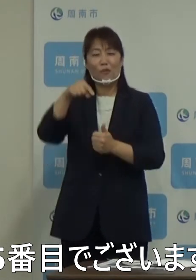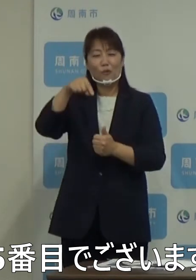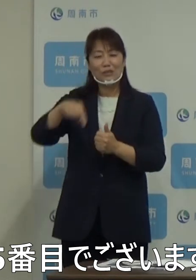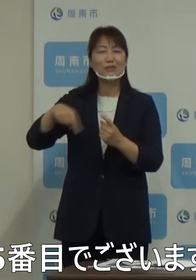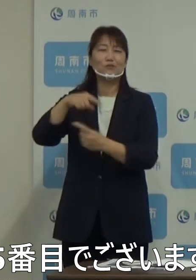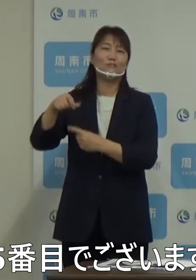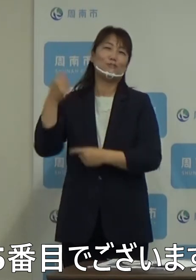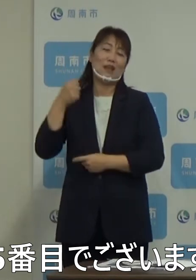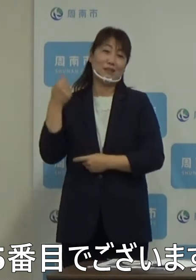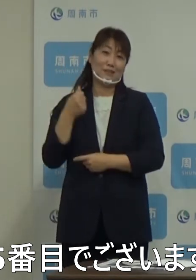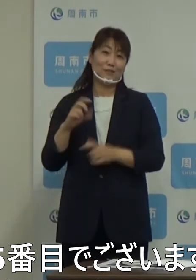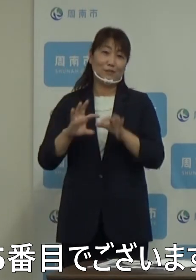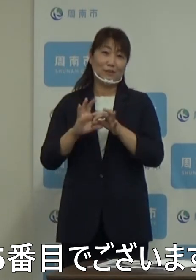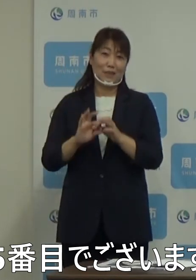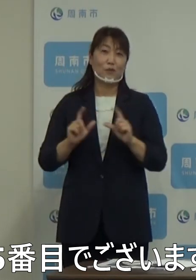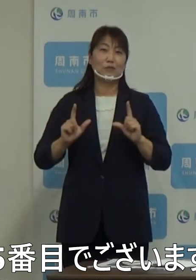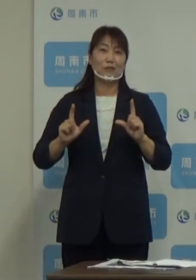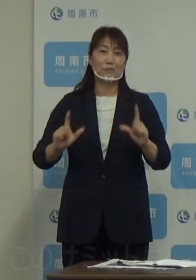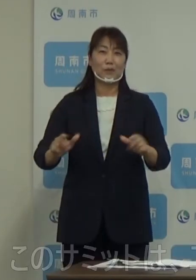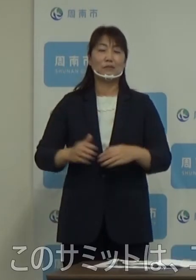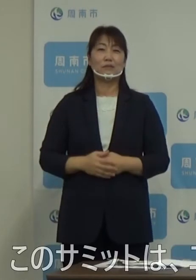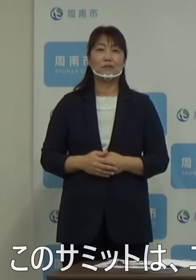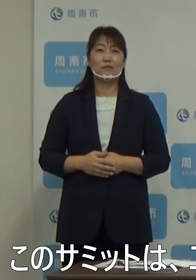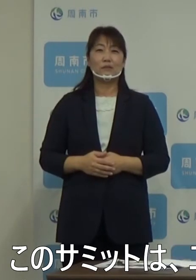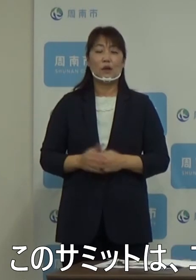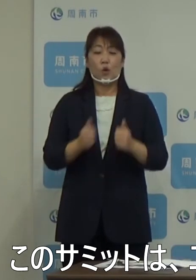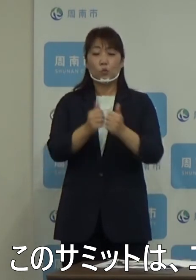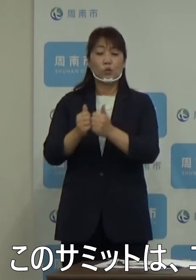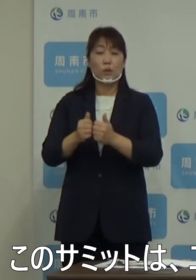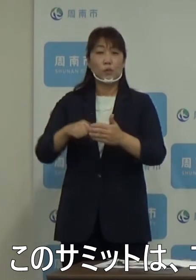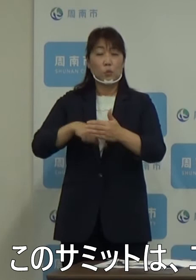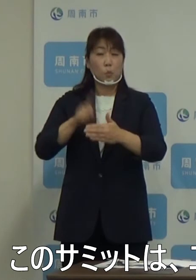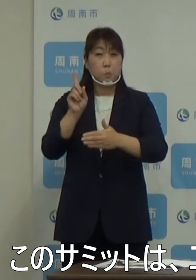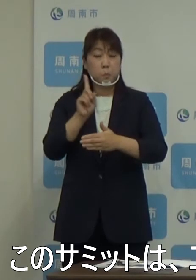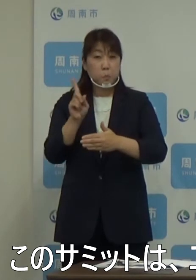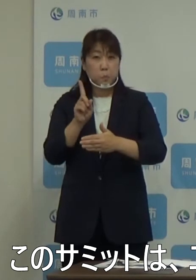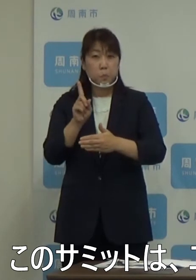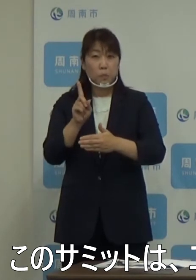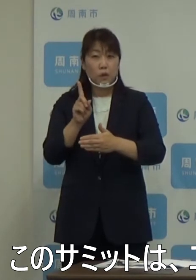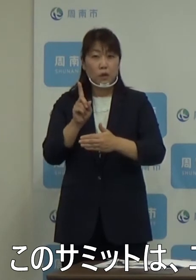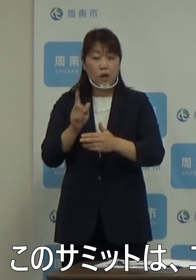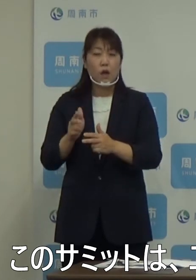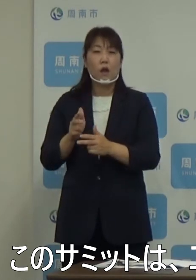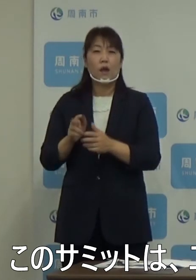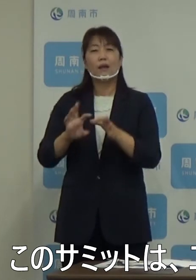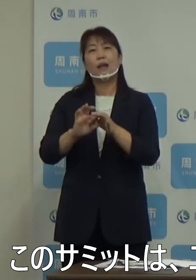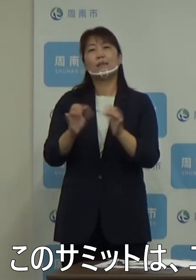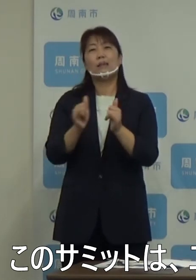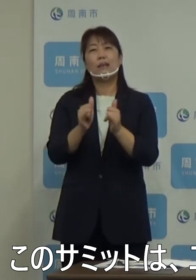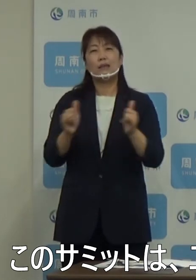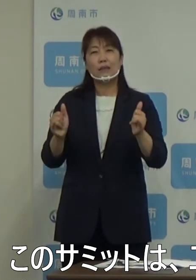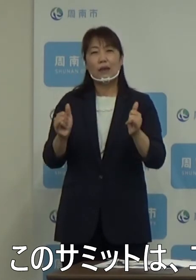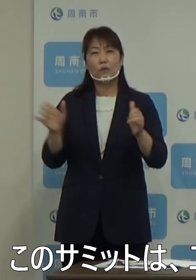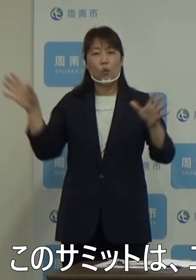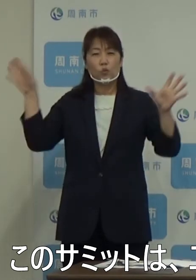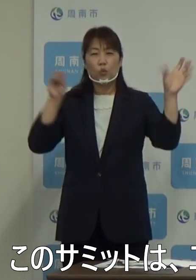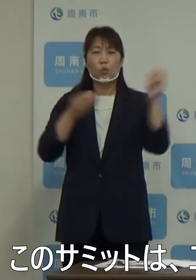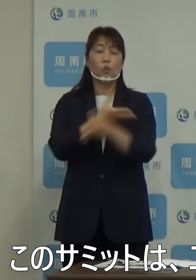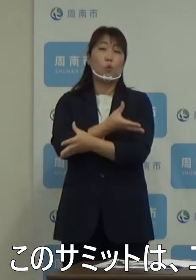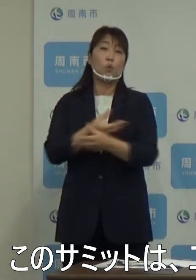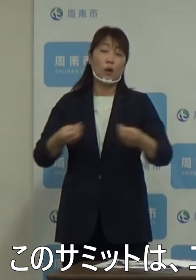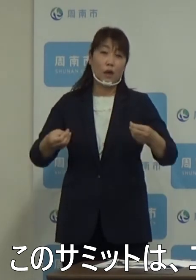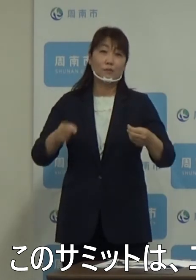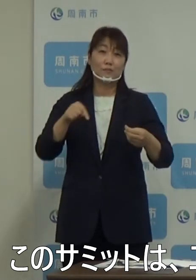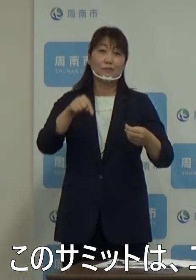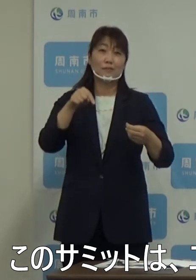南についてお知らせします。このサミットは工場夜景関係者による情報交換を